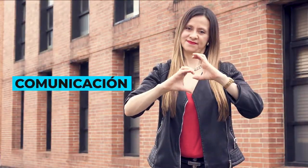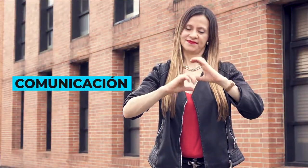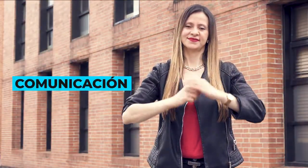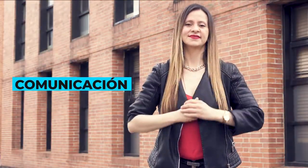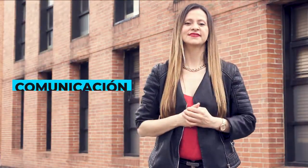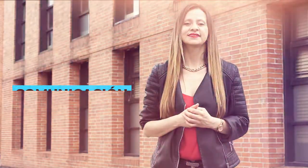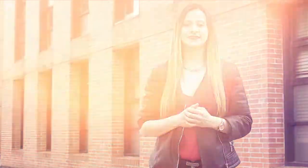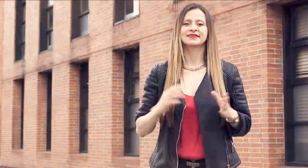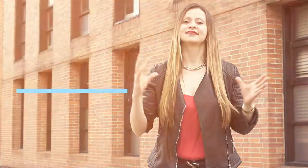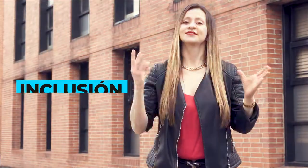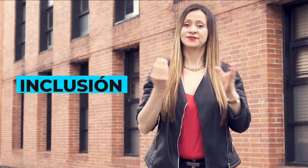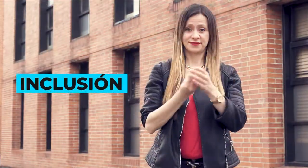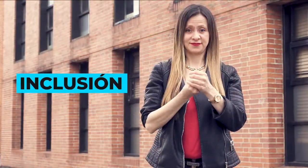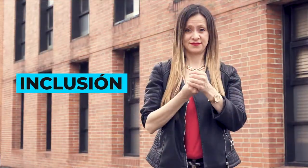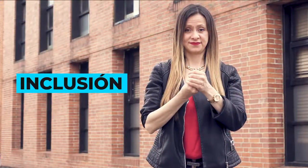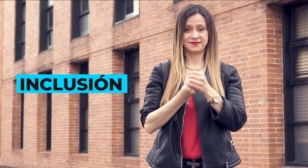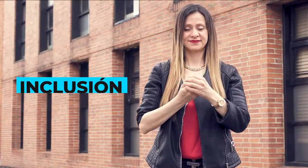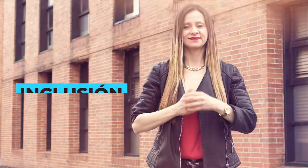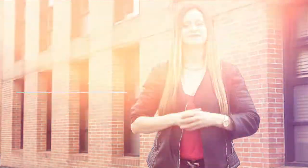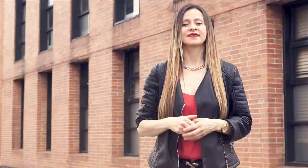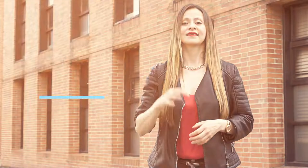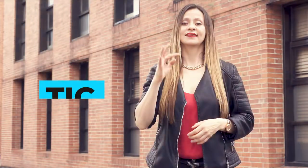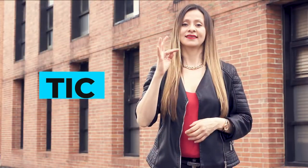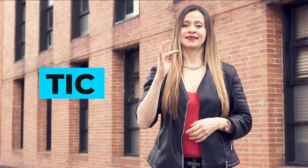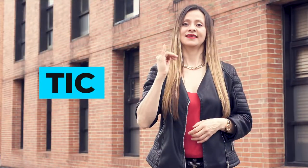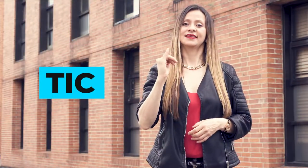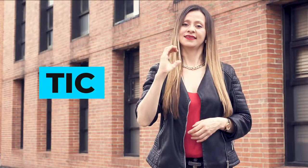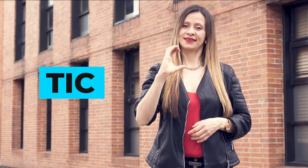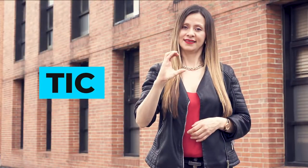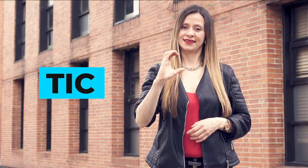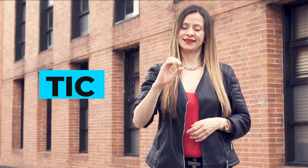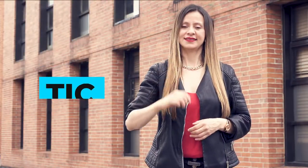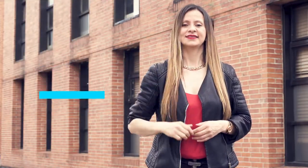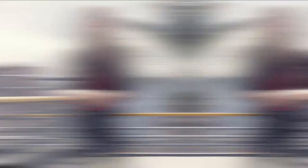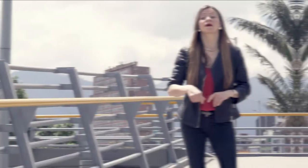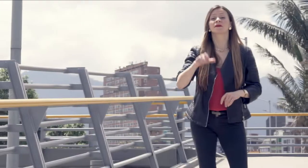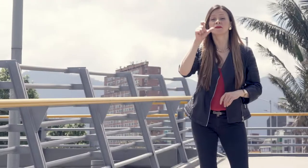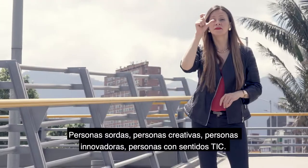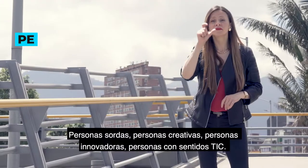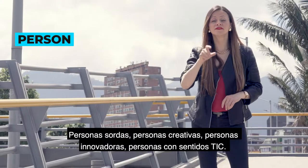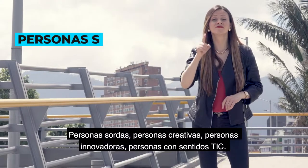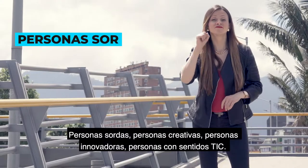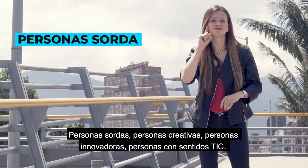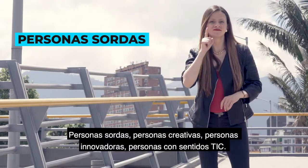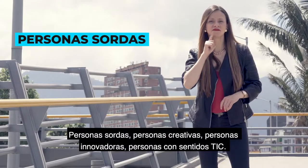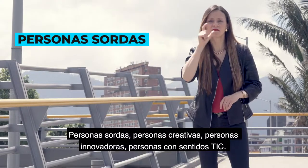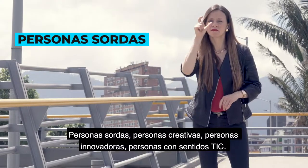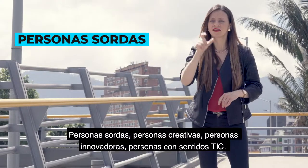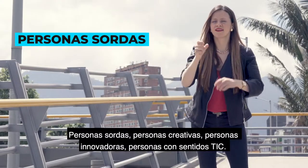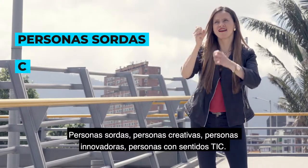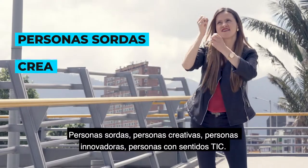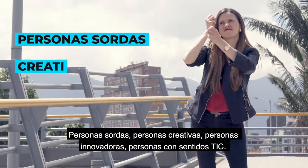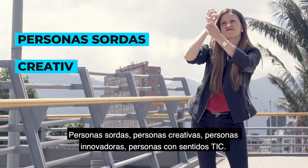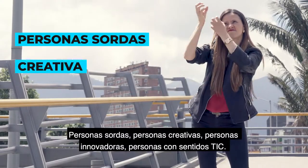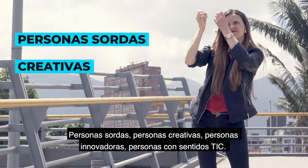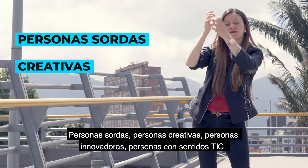Comunicación, inclusión, TIC. Personas sordas, personas